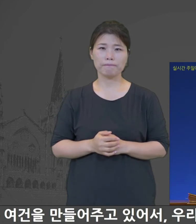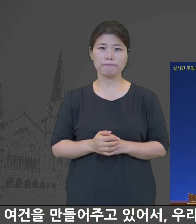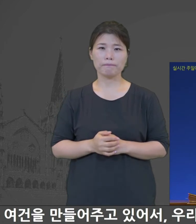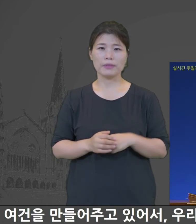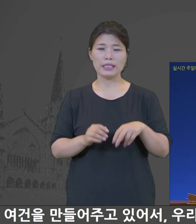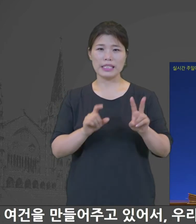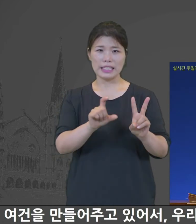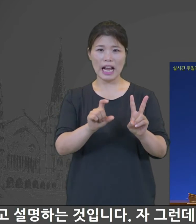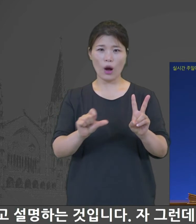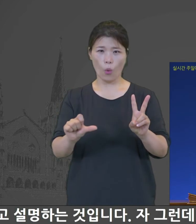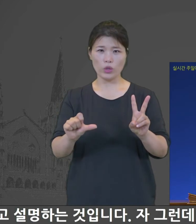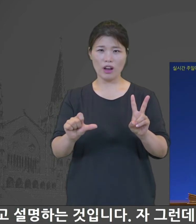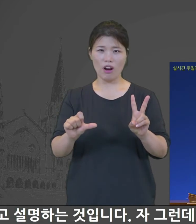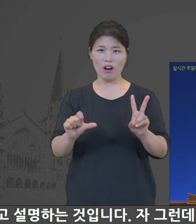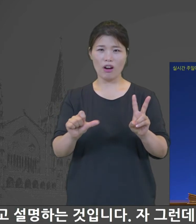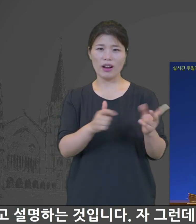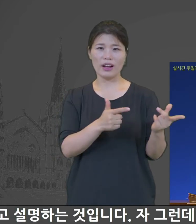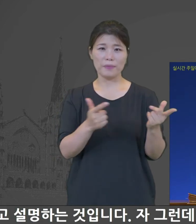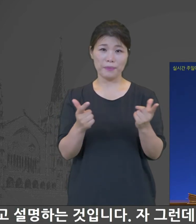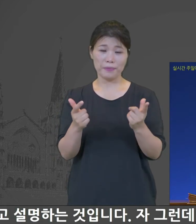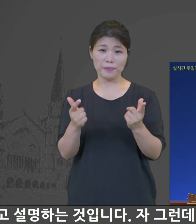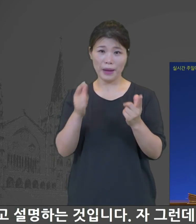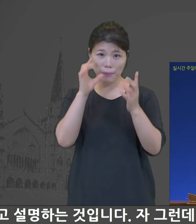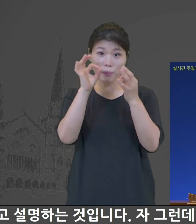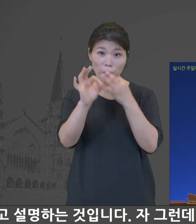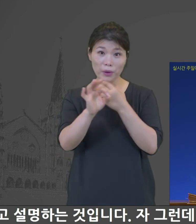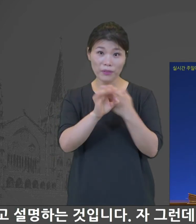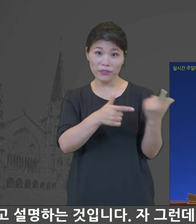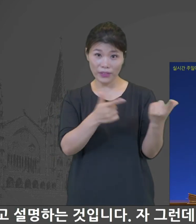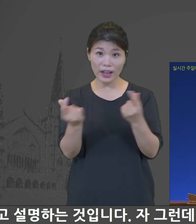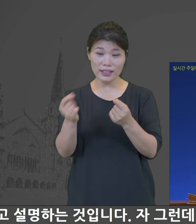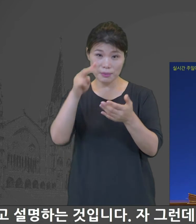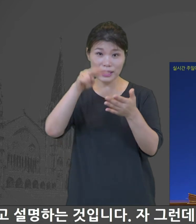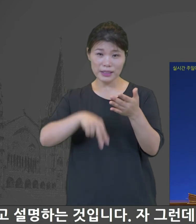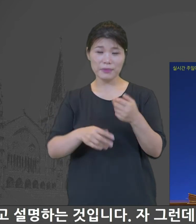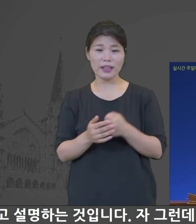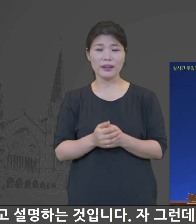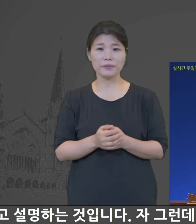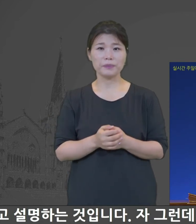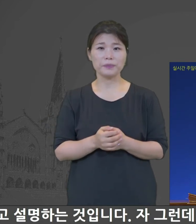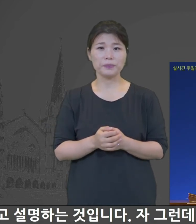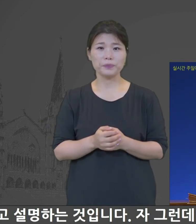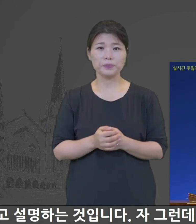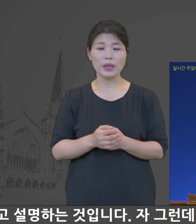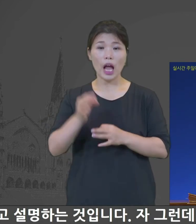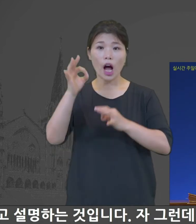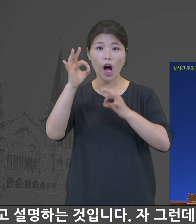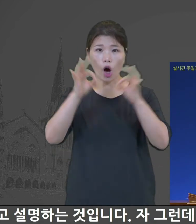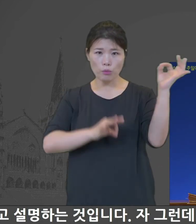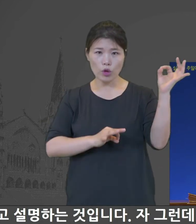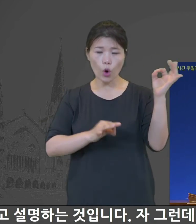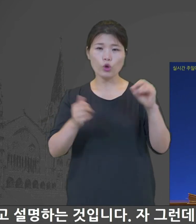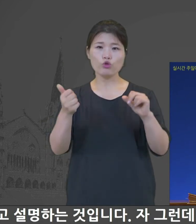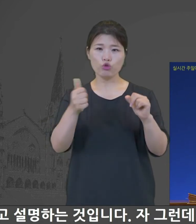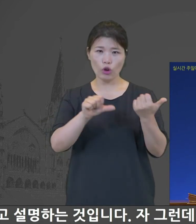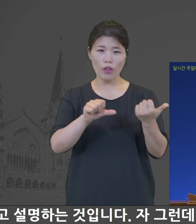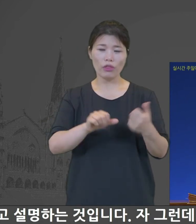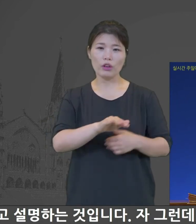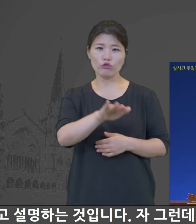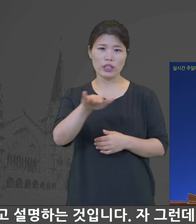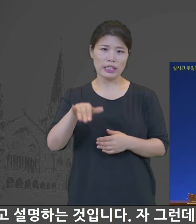5절이죠. 자, 5절 한번 보시기 바랍니다. 자, 5절 같이 한번 읽겠습니다. 시작. 허물로 죽은